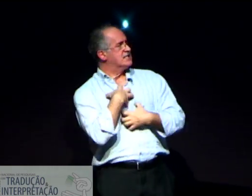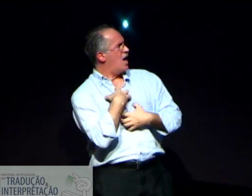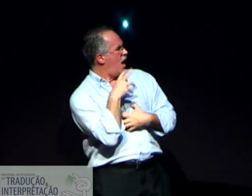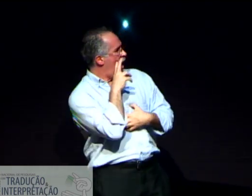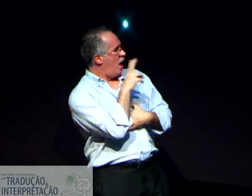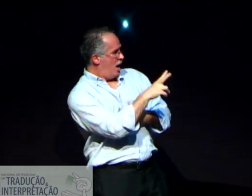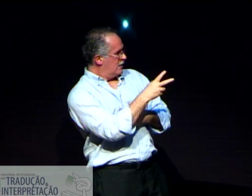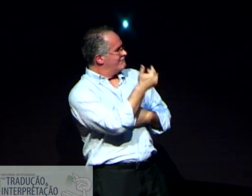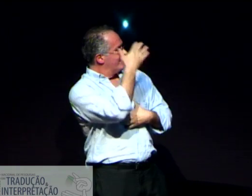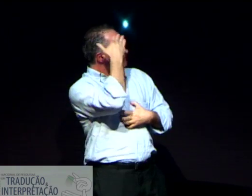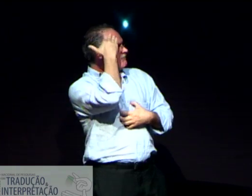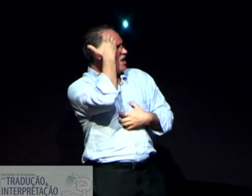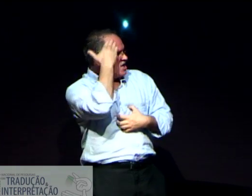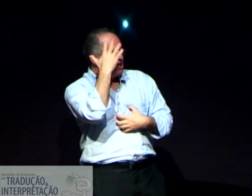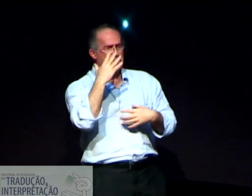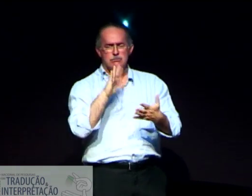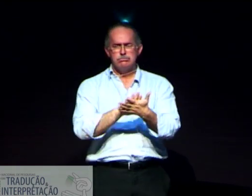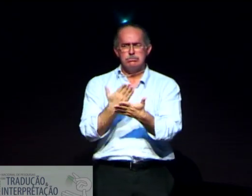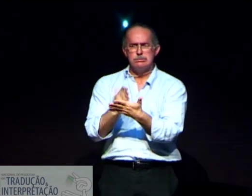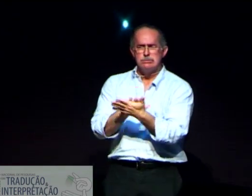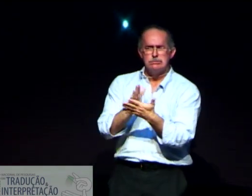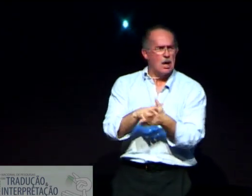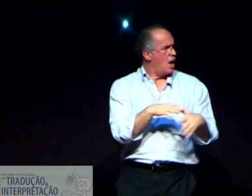desse processo dialógico,